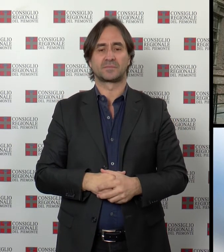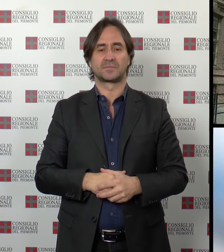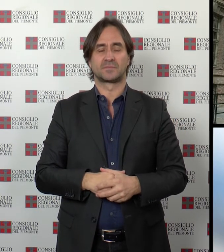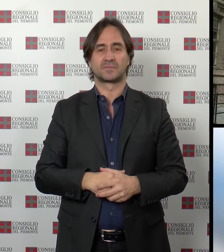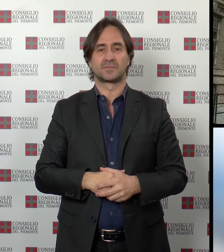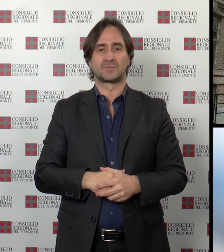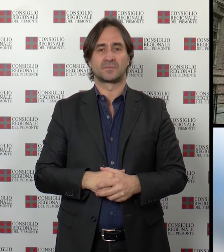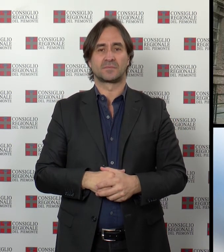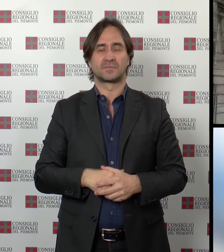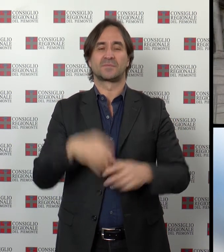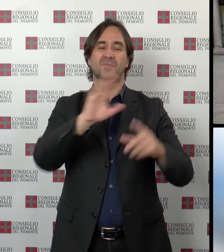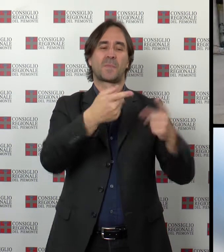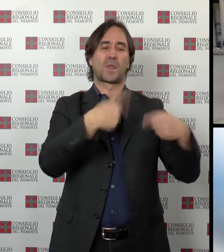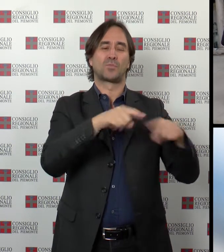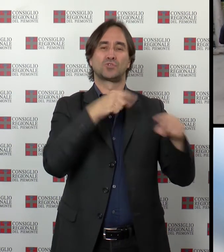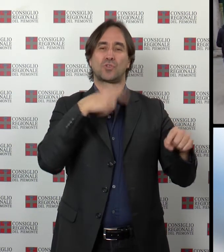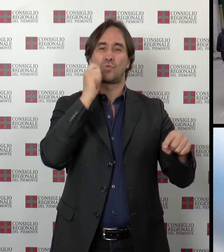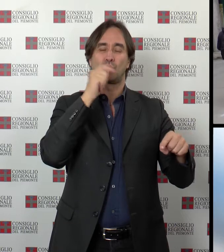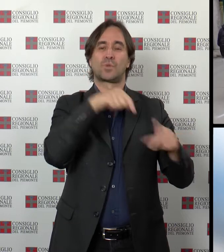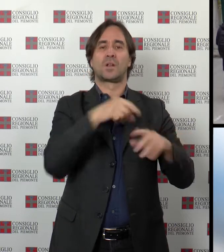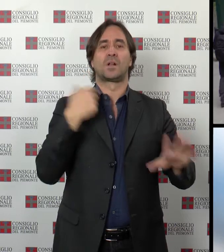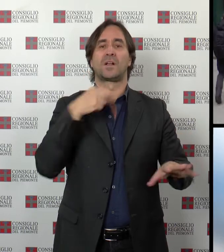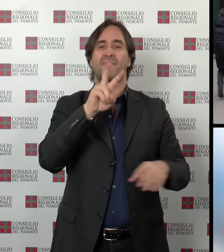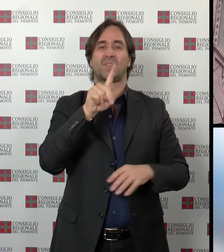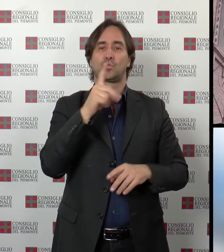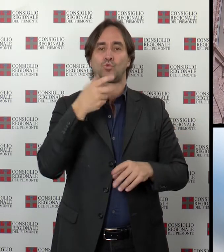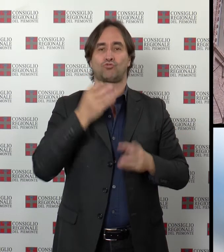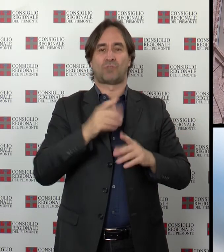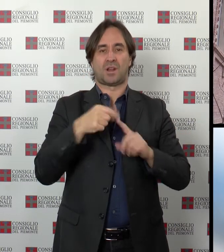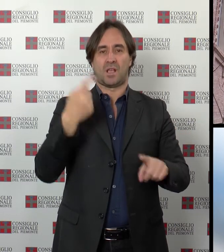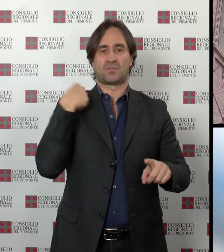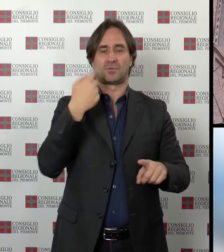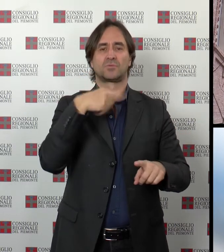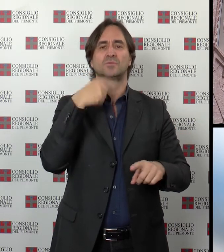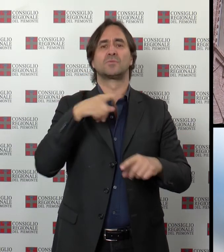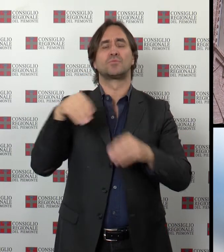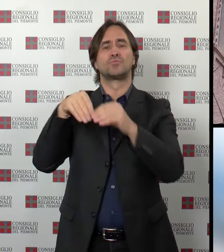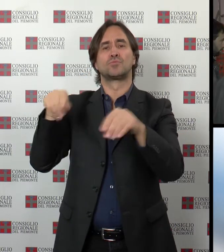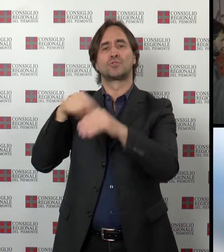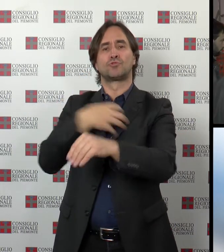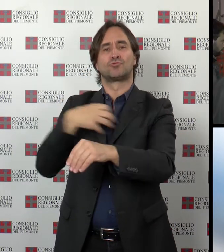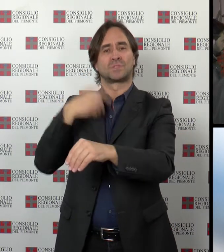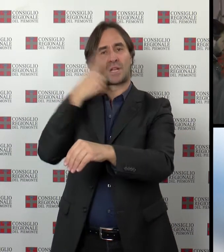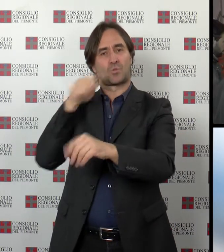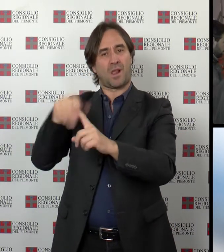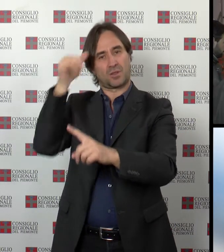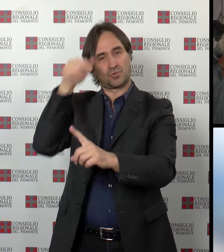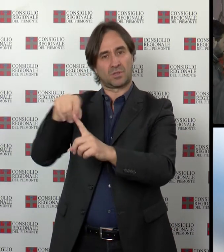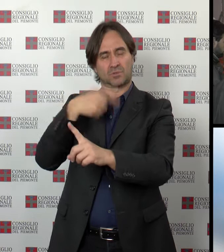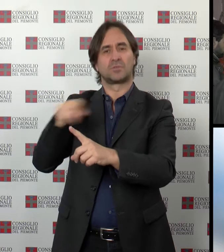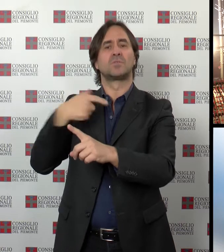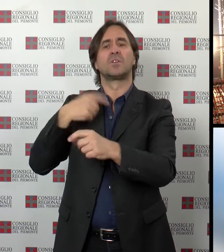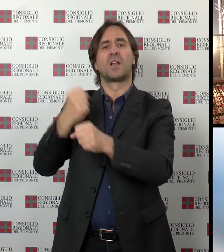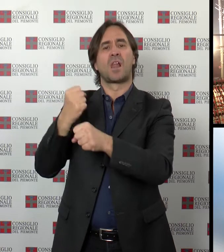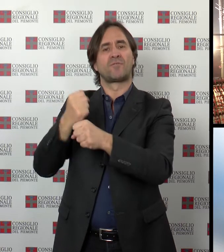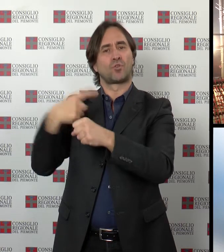La Commissione Cultura ha effettuato il 21 gennaio un sopralluogo al Museo di Scienze Naturali di Torino, dove sono iniziati i lavori di